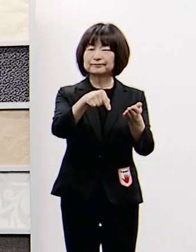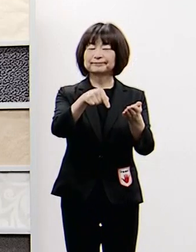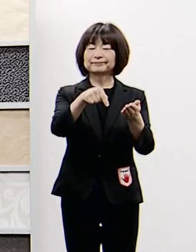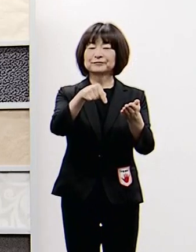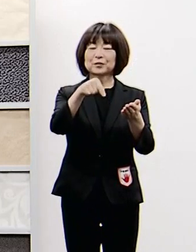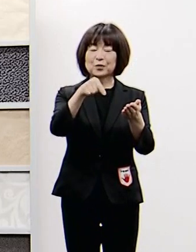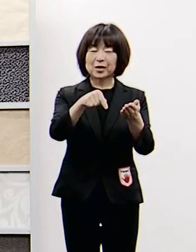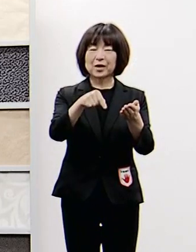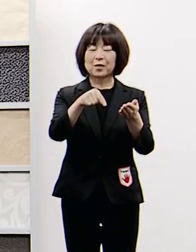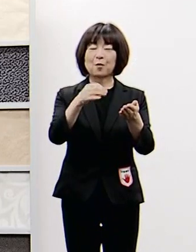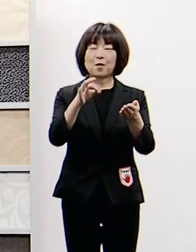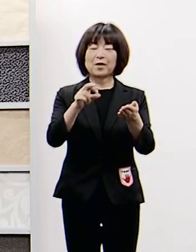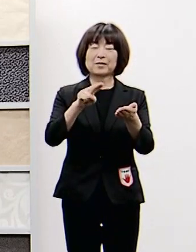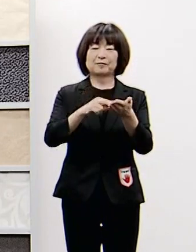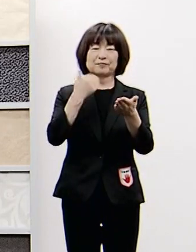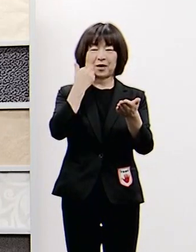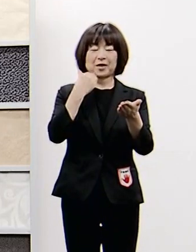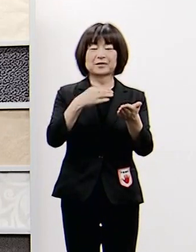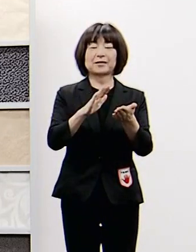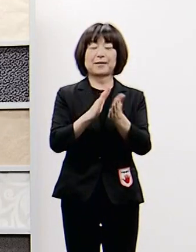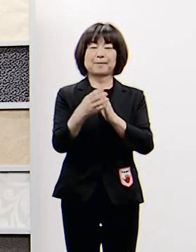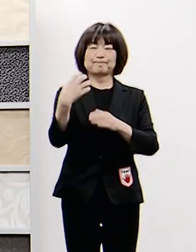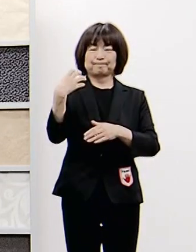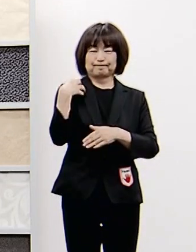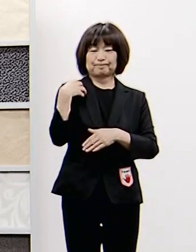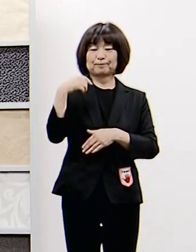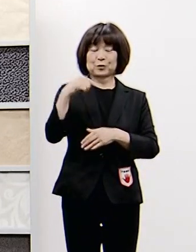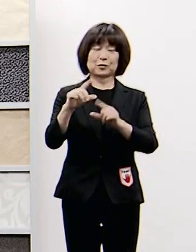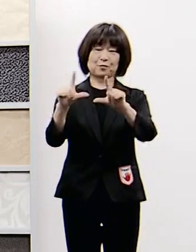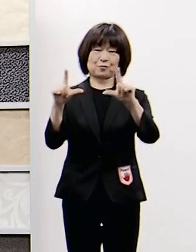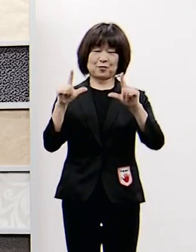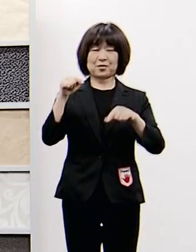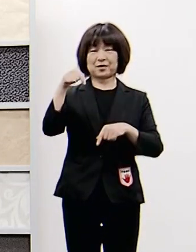県に帰属するこういうその